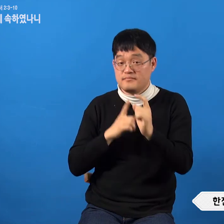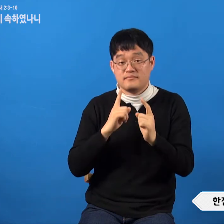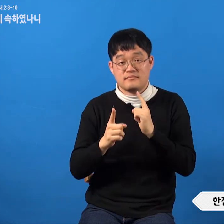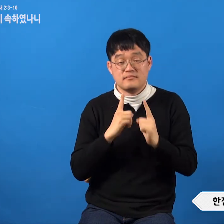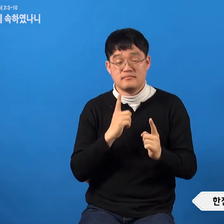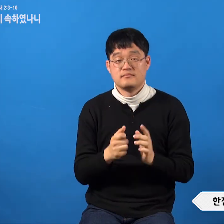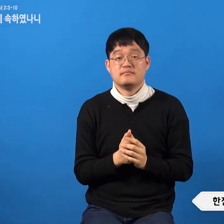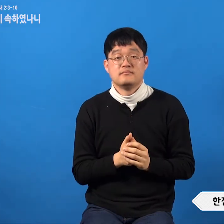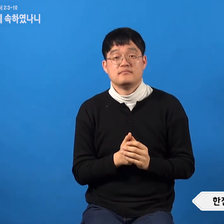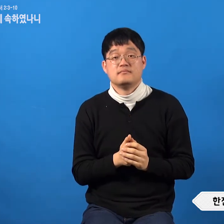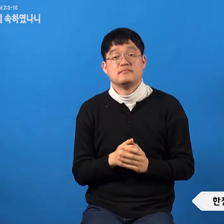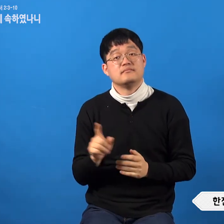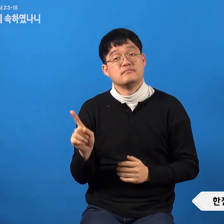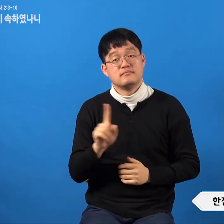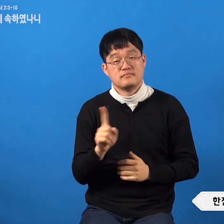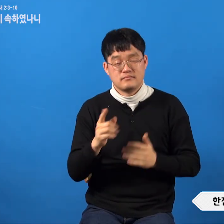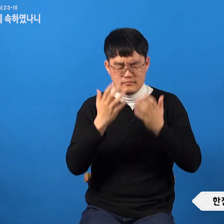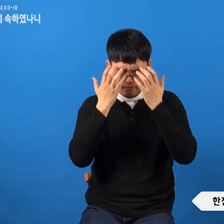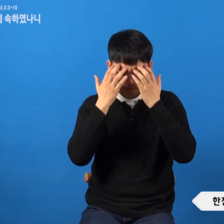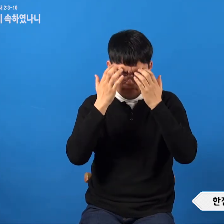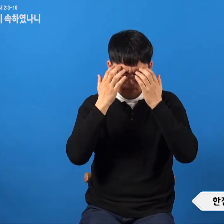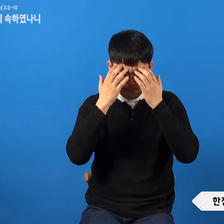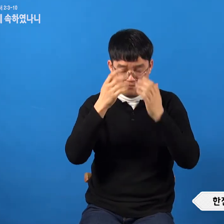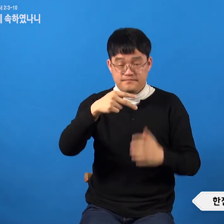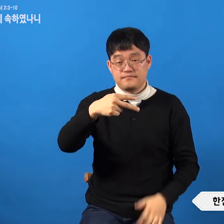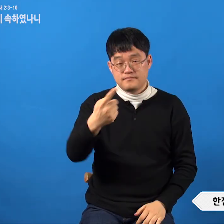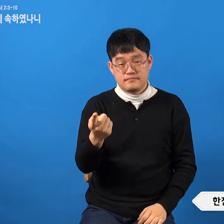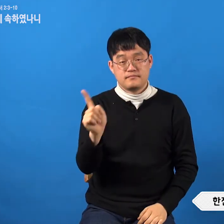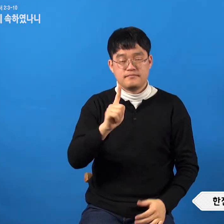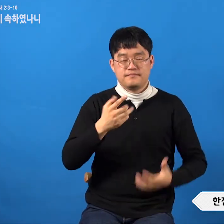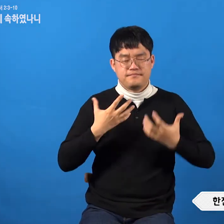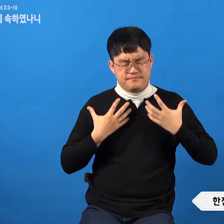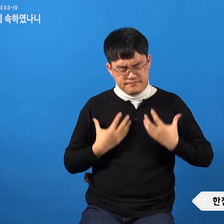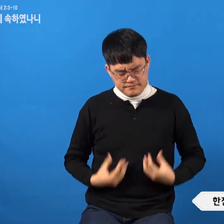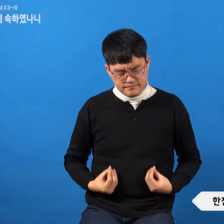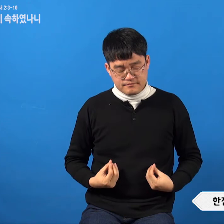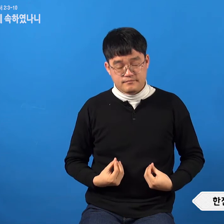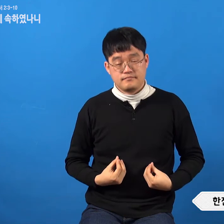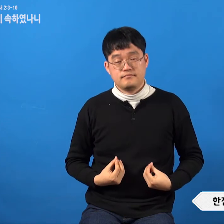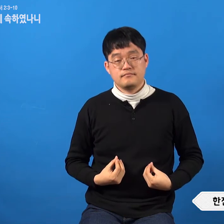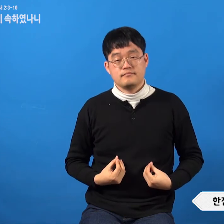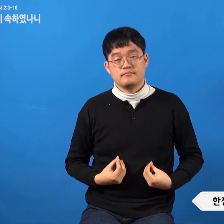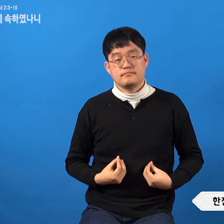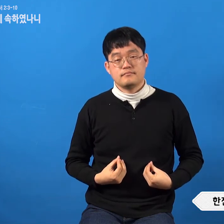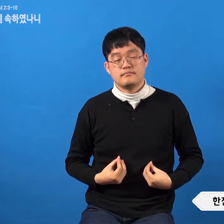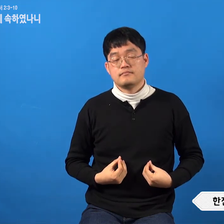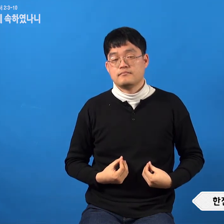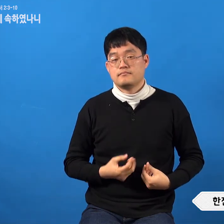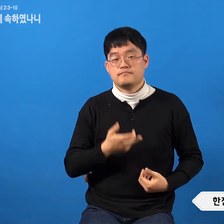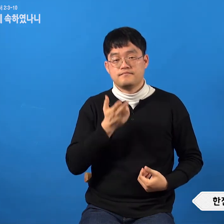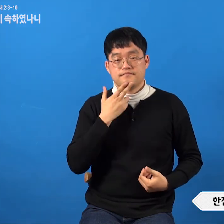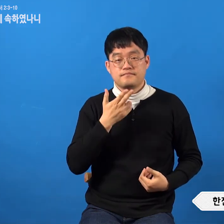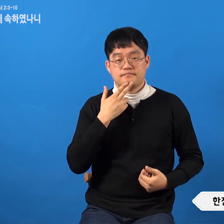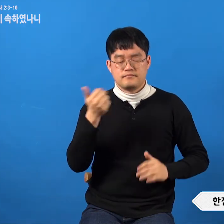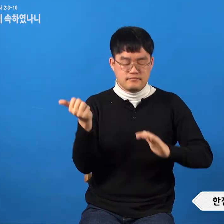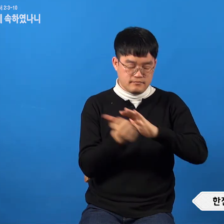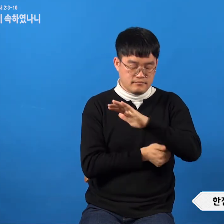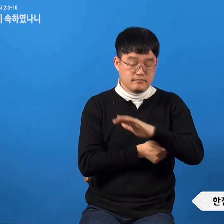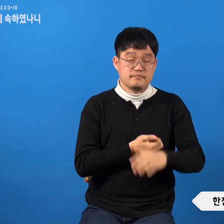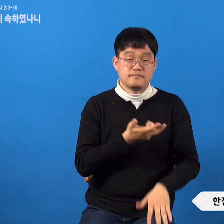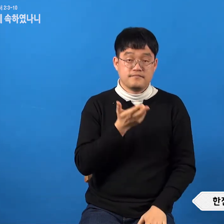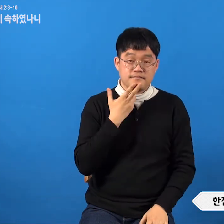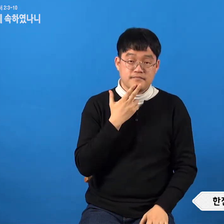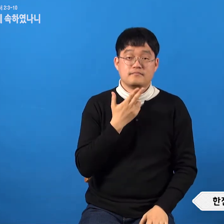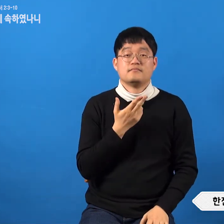그래서 어떤 시련에도 그냥 그렇게 낙심하고 절망하지 않습니다. 그 정도 되면